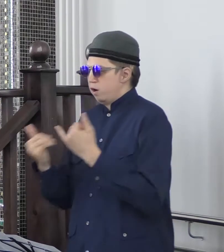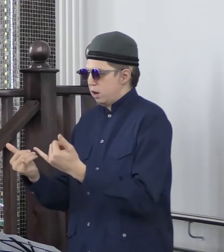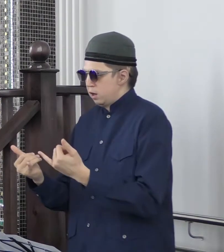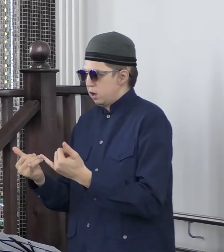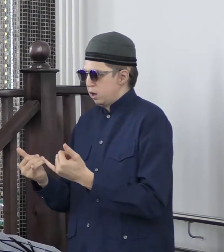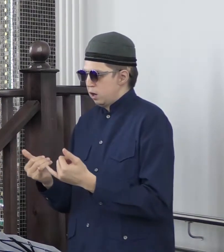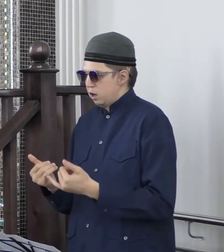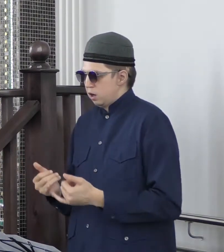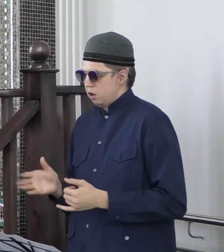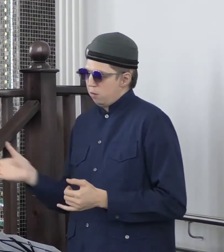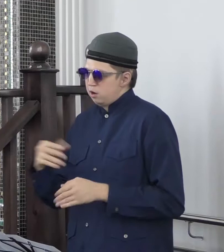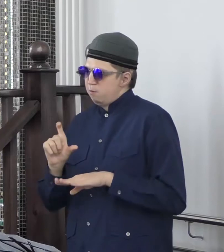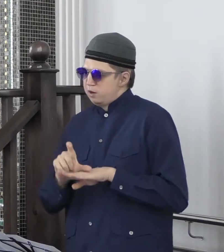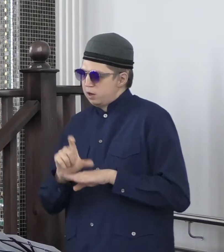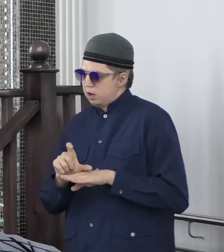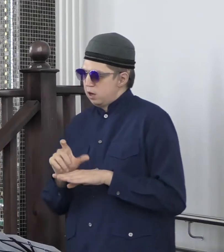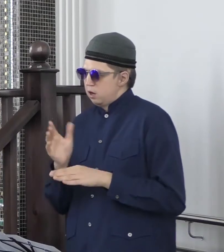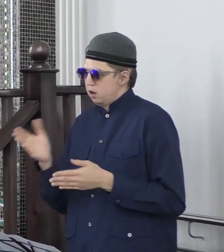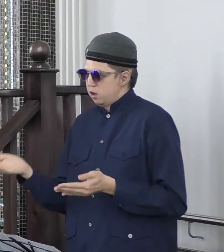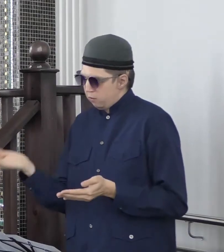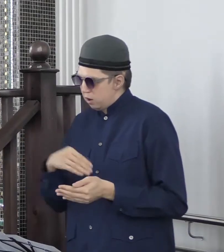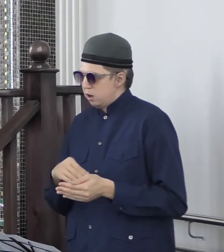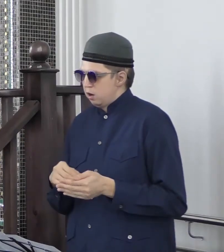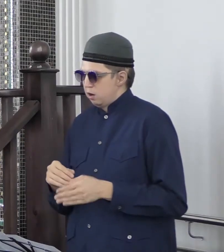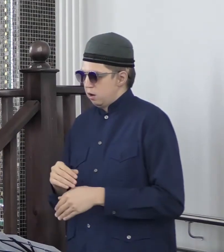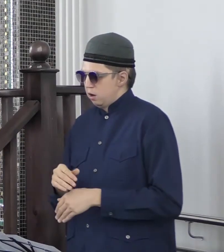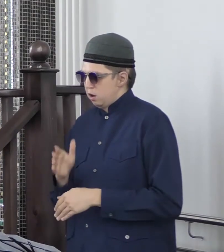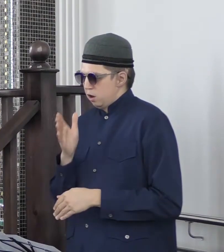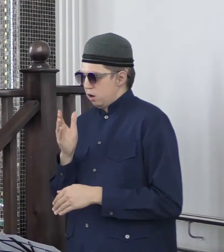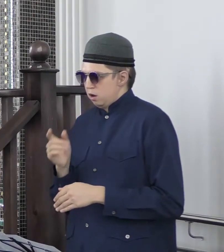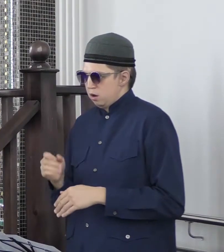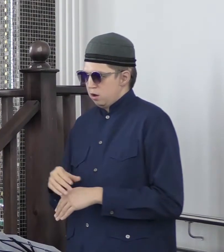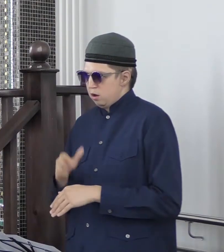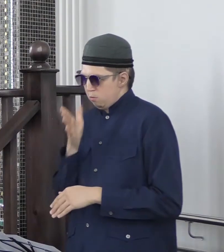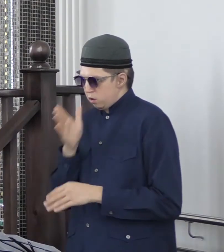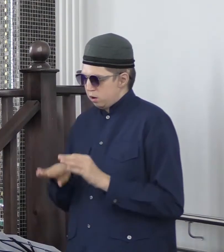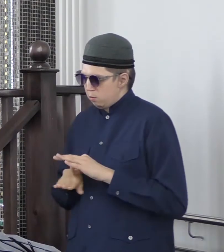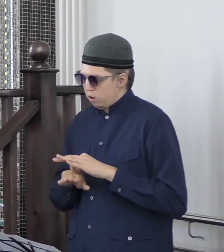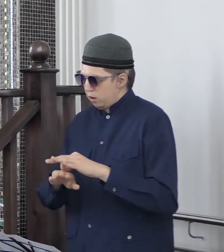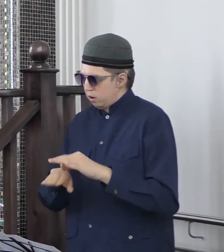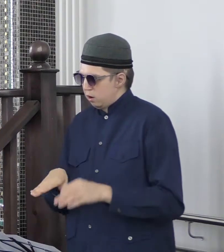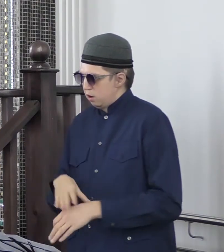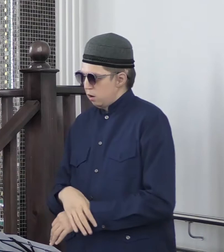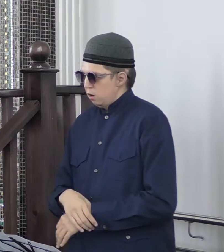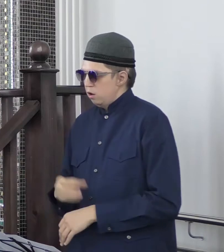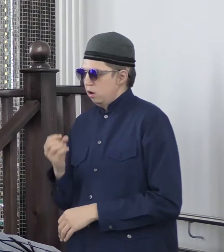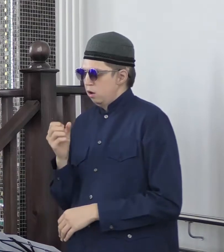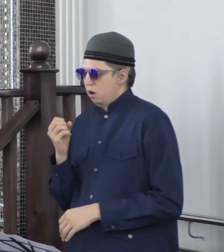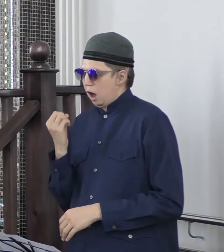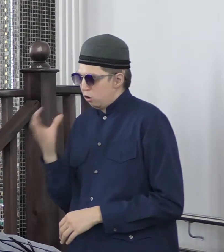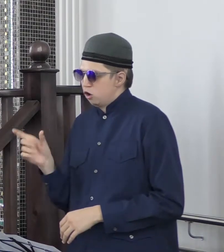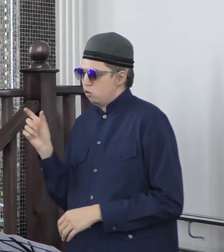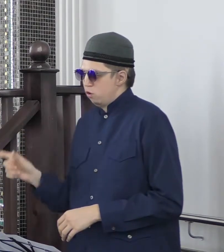давай, пошли со мной мечеть. Давай не кури, давай не пей, давай не занимайся прелюбодеянием. Это беда хорошего не